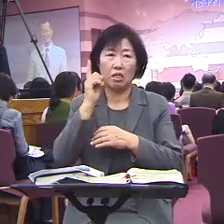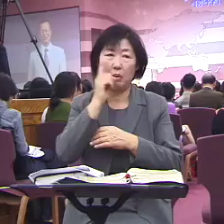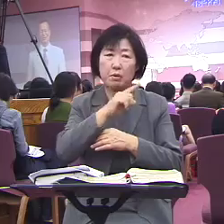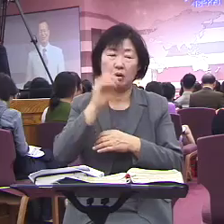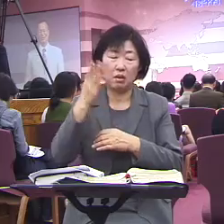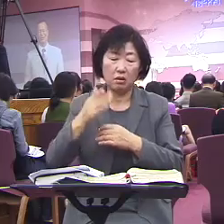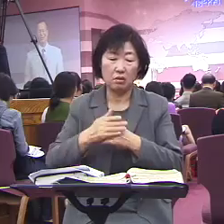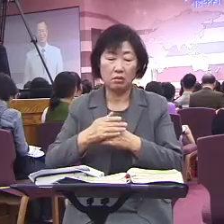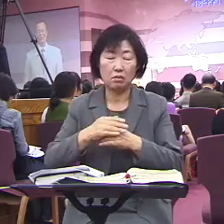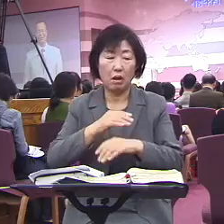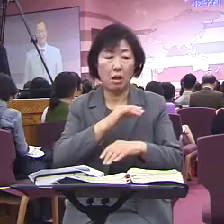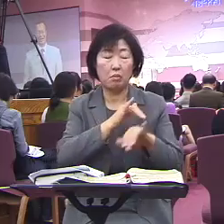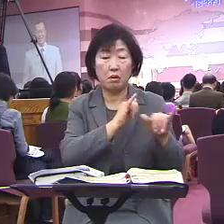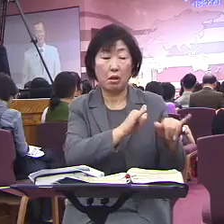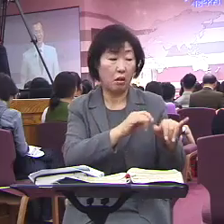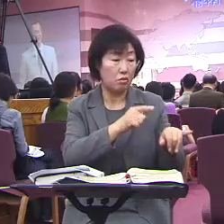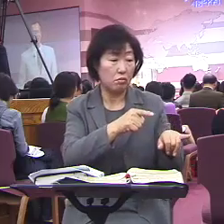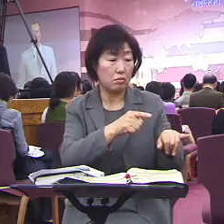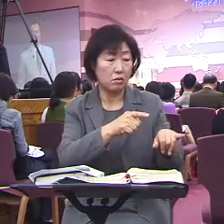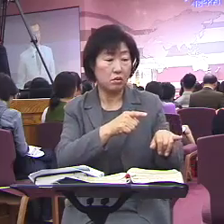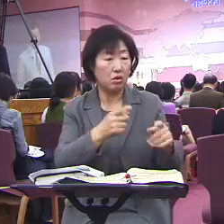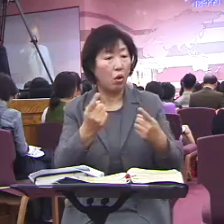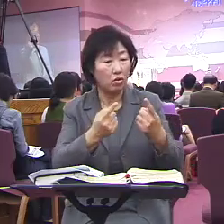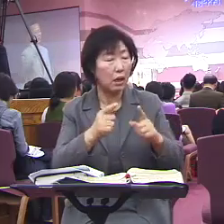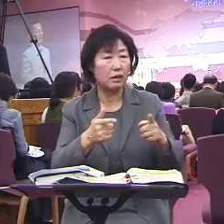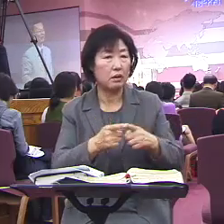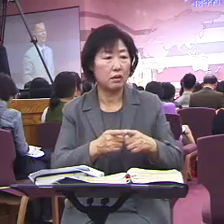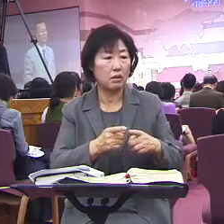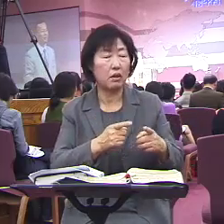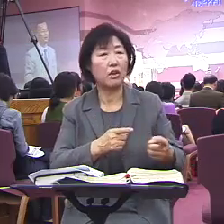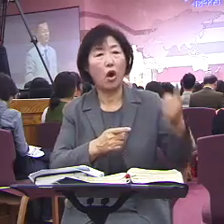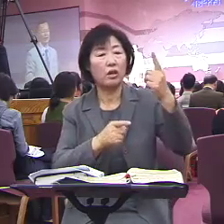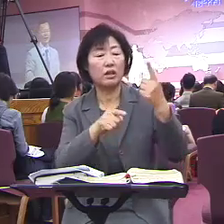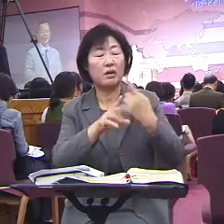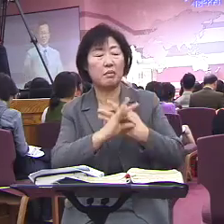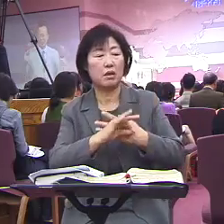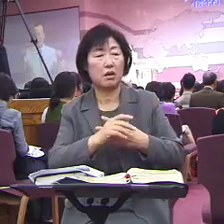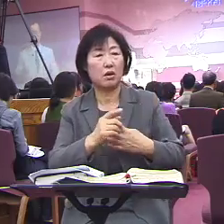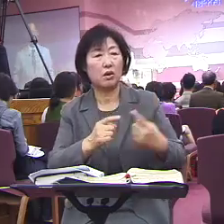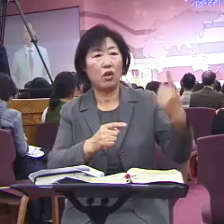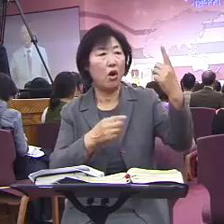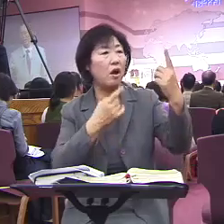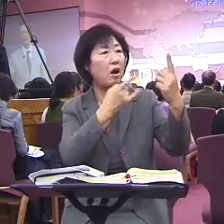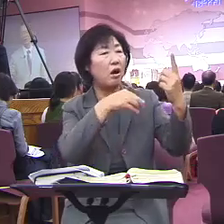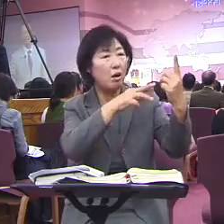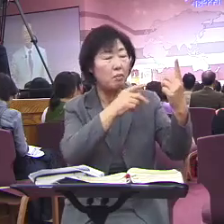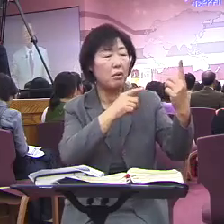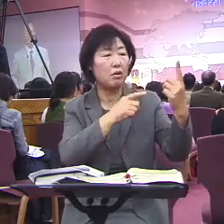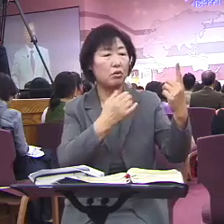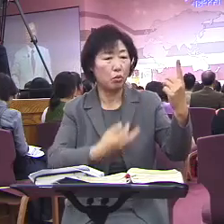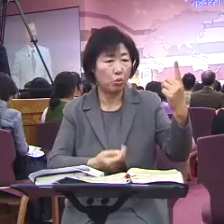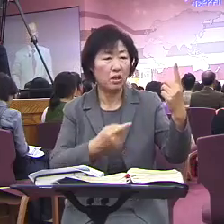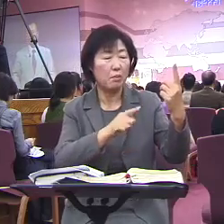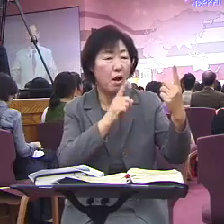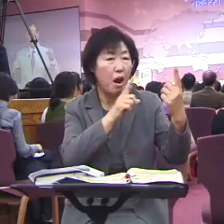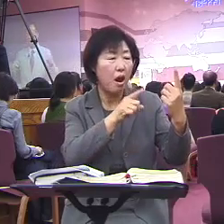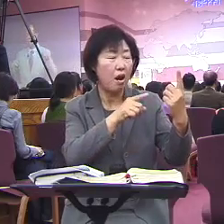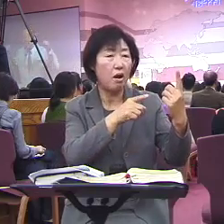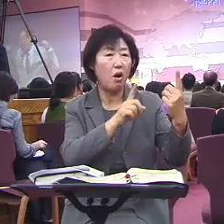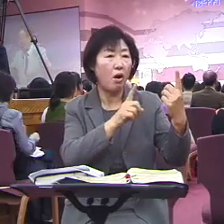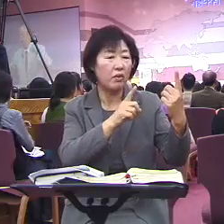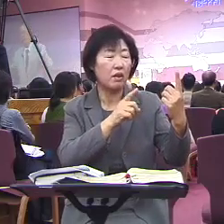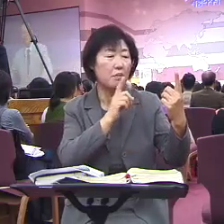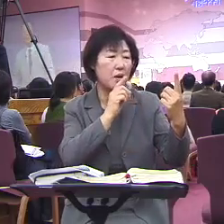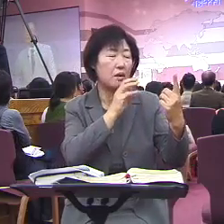형제 사랑입니까? 아니죠. 내 형이 그렇다면 형에게 가서 말려야죠. 동생이 그렇다면 그냥 어떻게